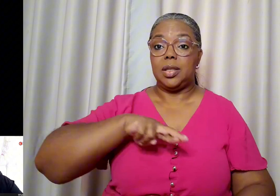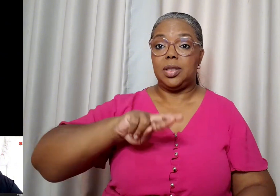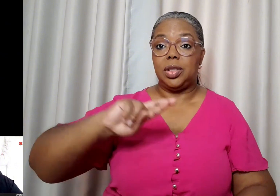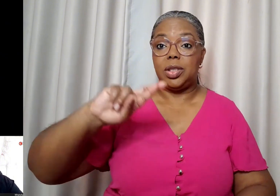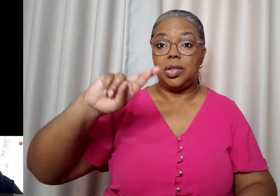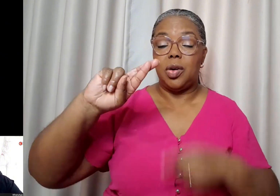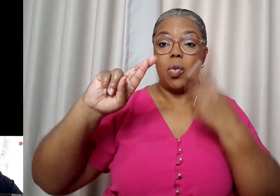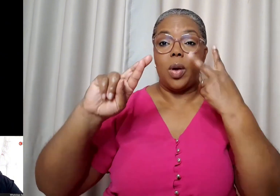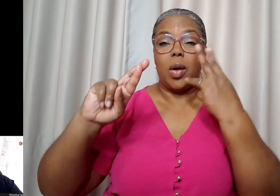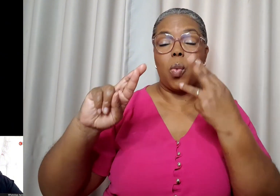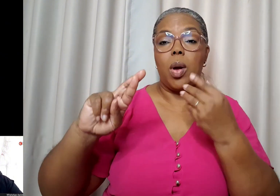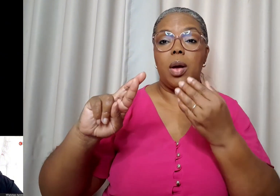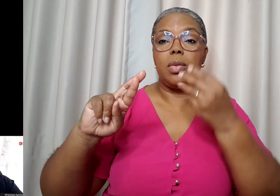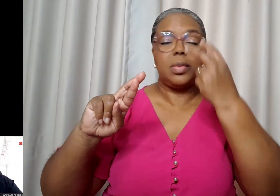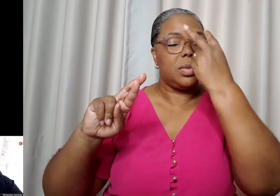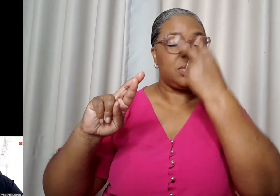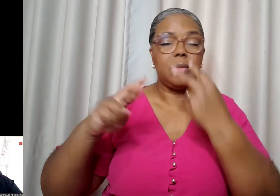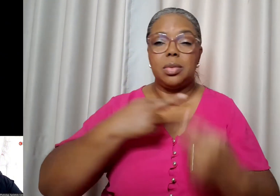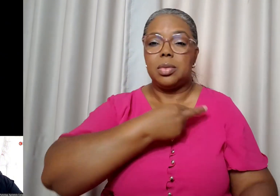mostrar